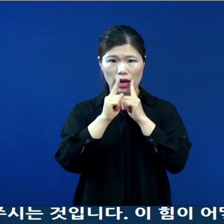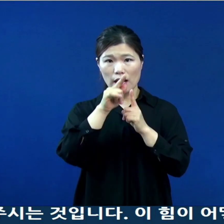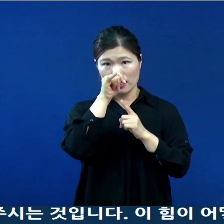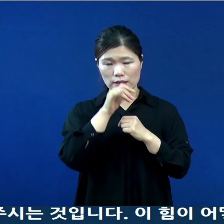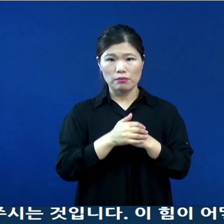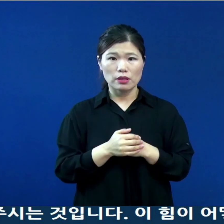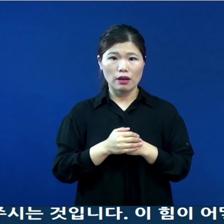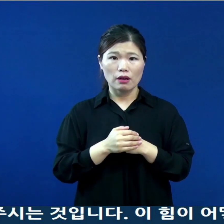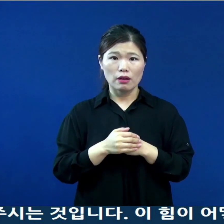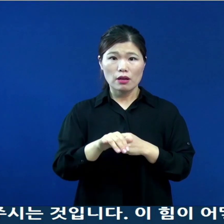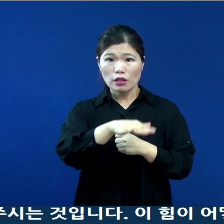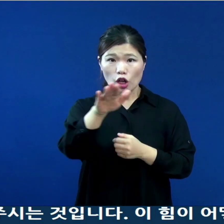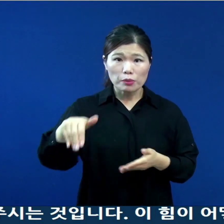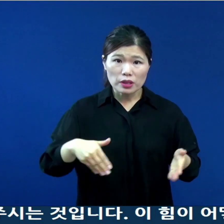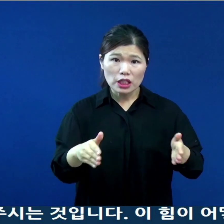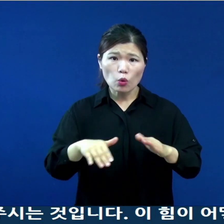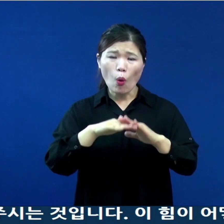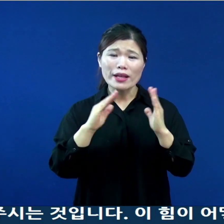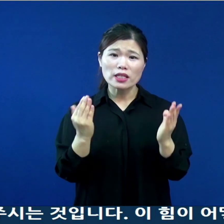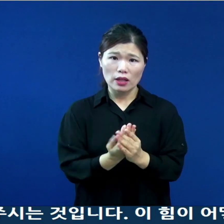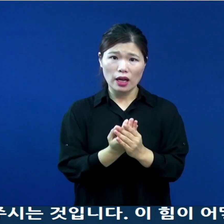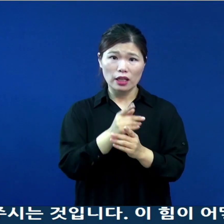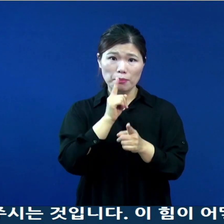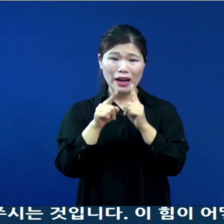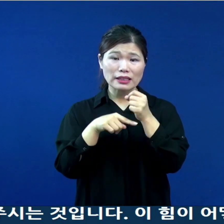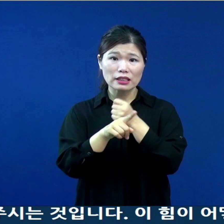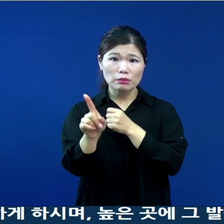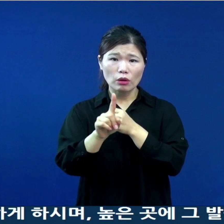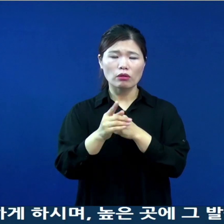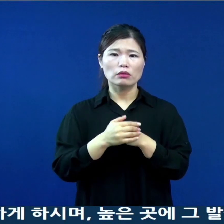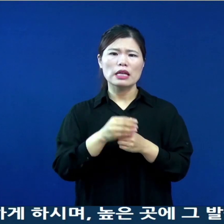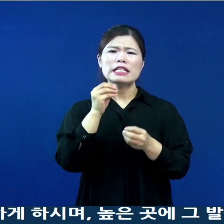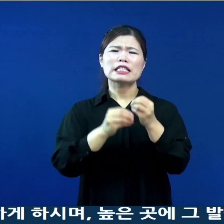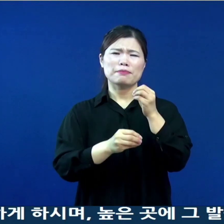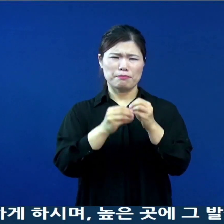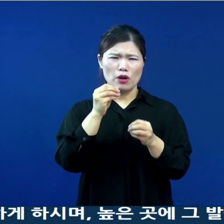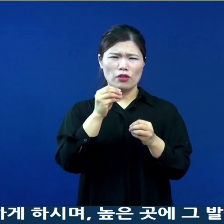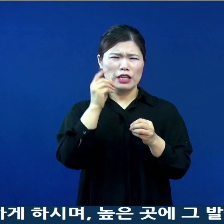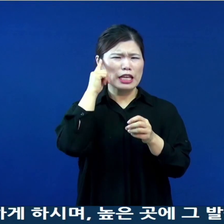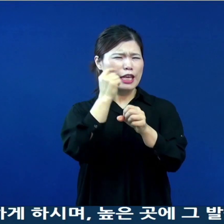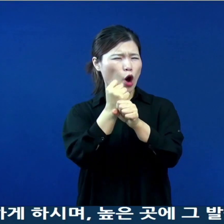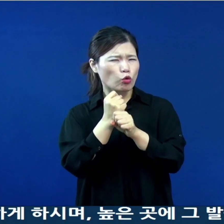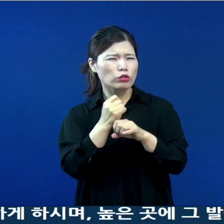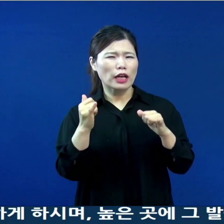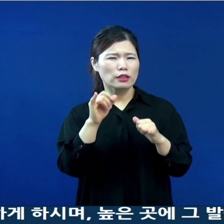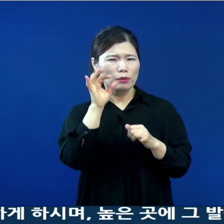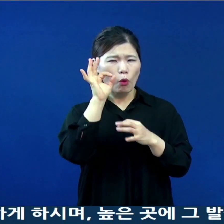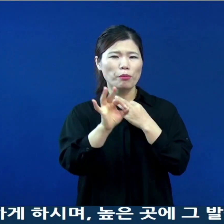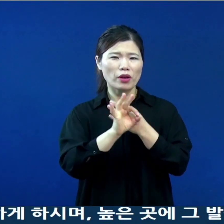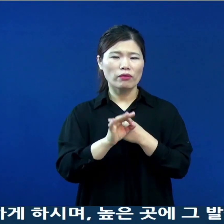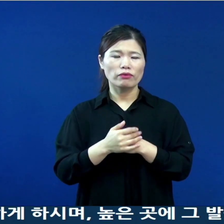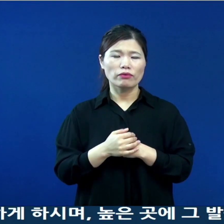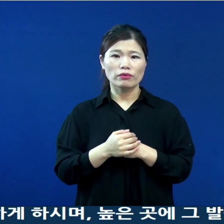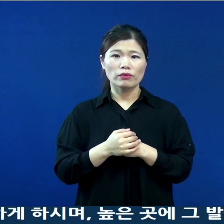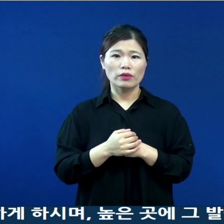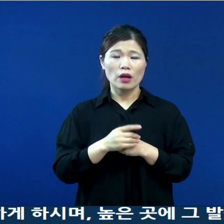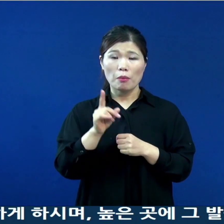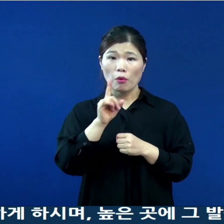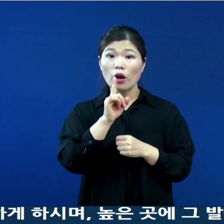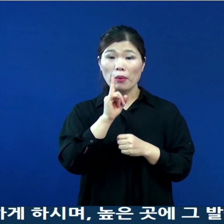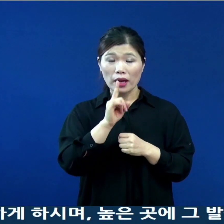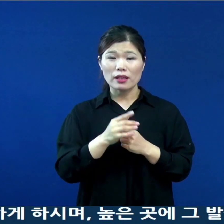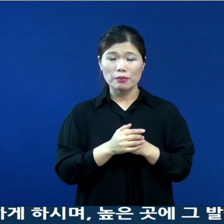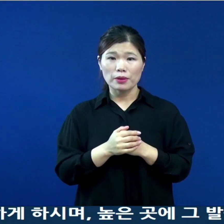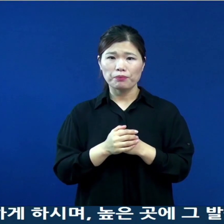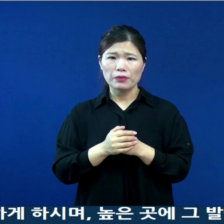길을 완전하게 하신다는 말을 시편 주석가들은 길을 걸어가는